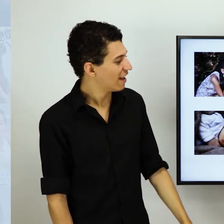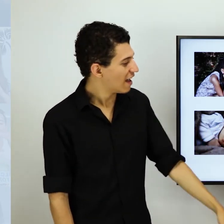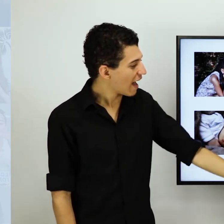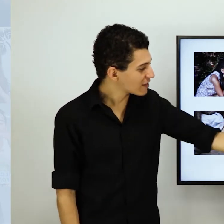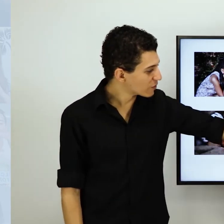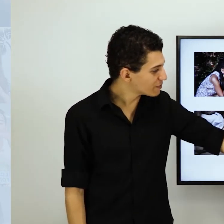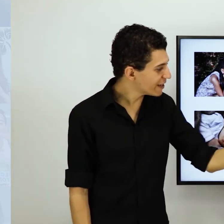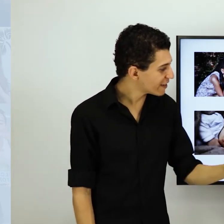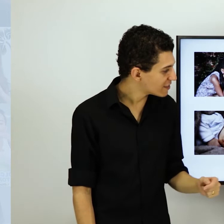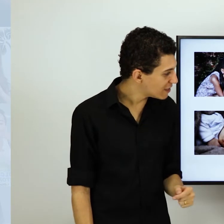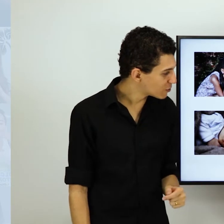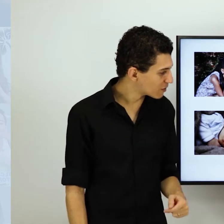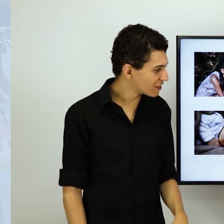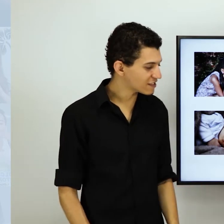As duas meninas ali juntas.